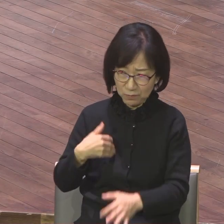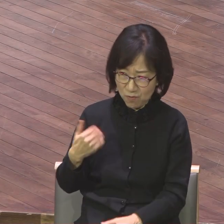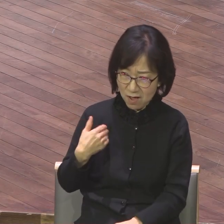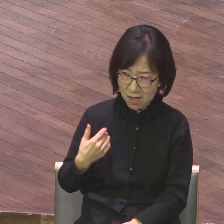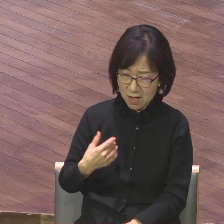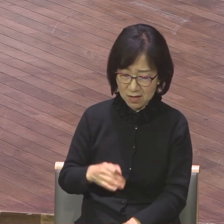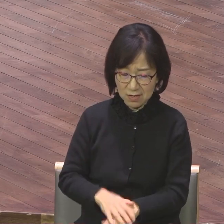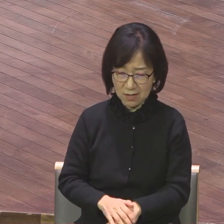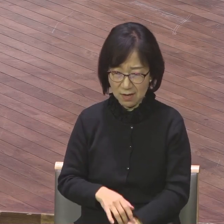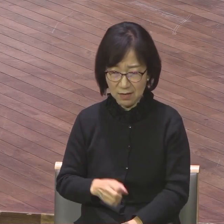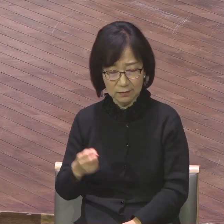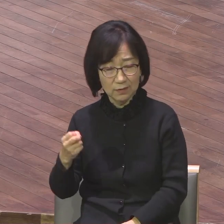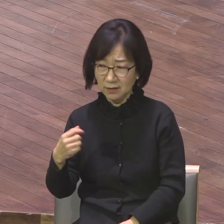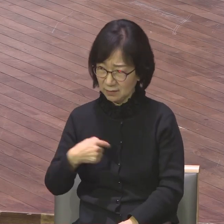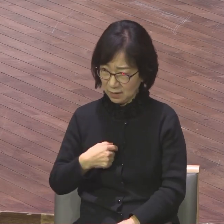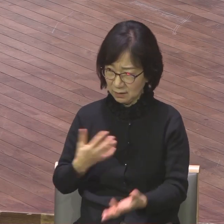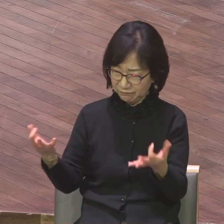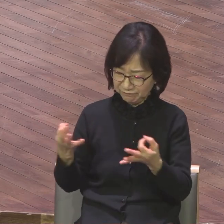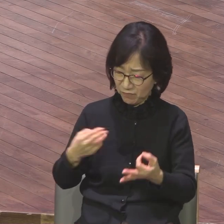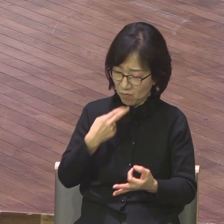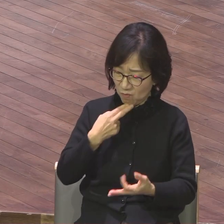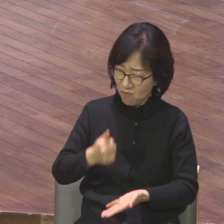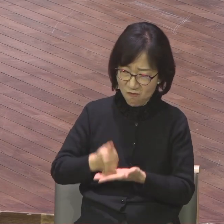비교하는 비교시.